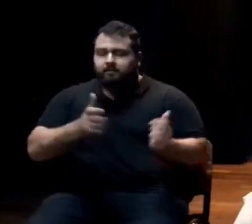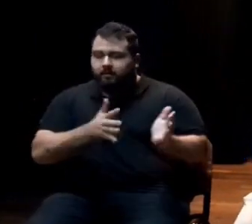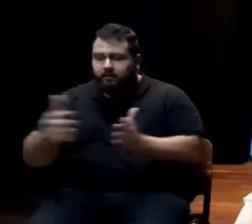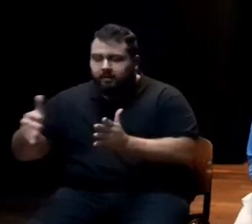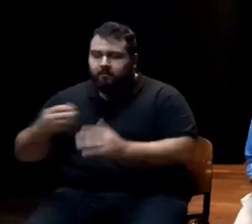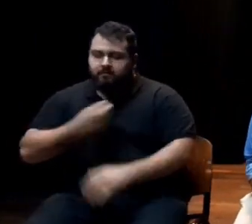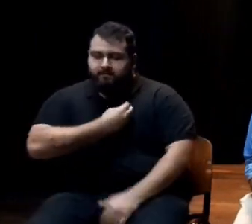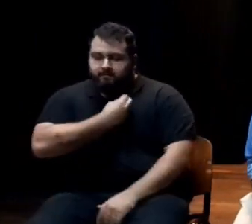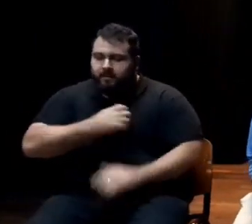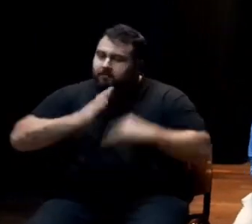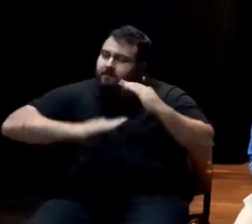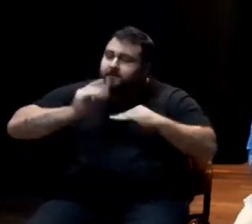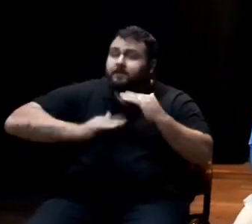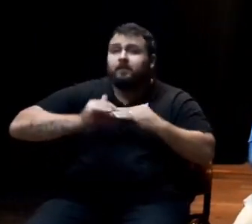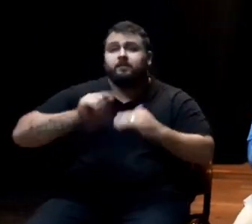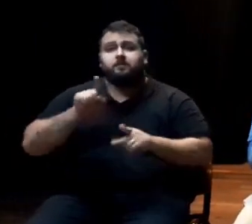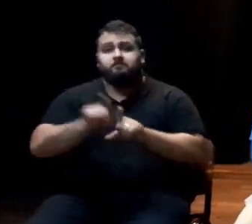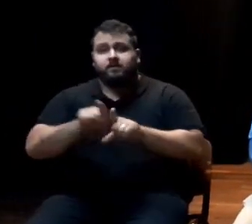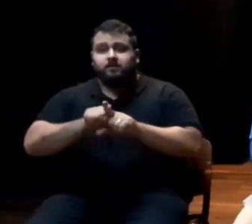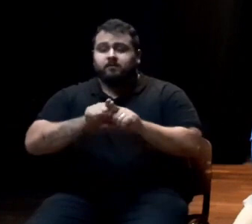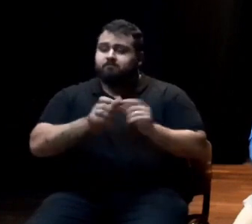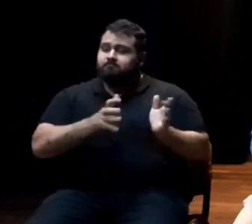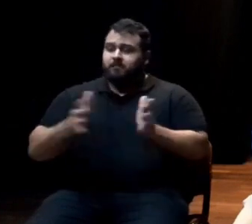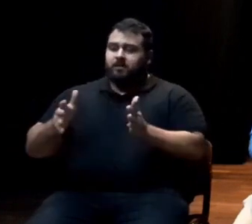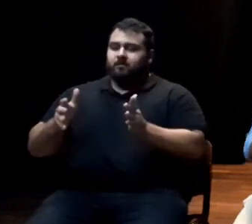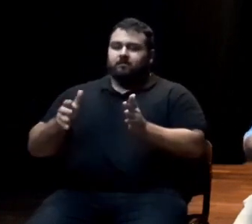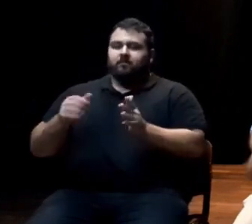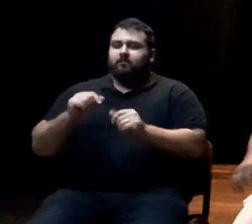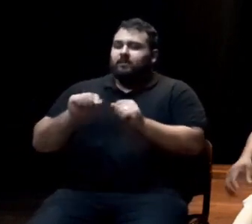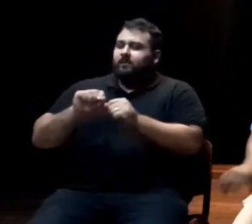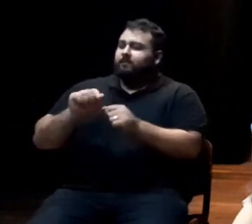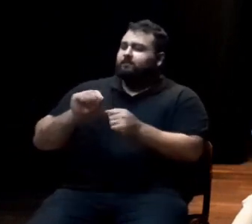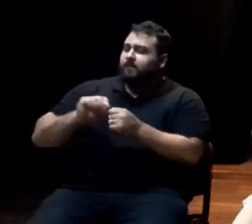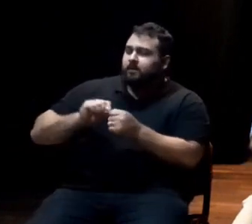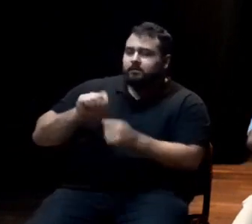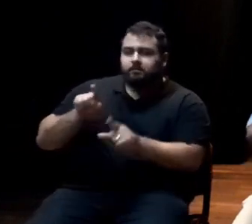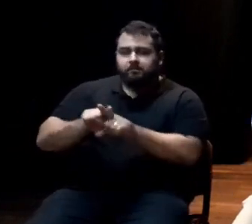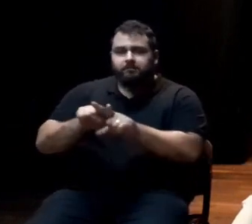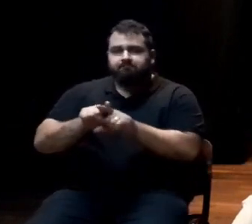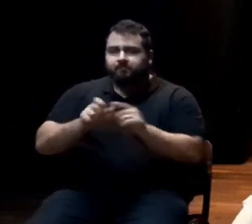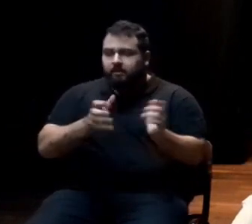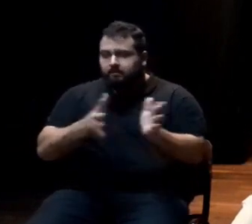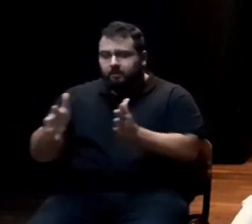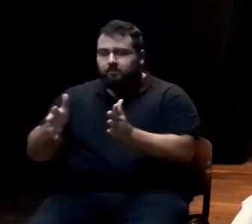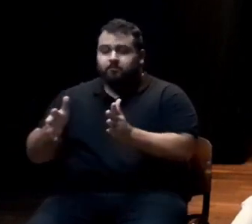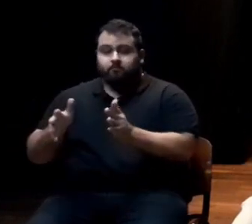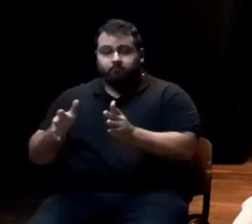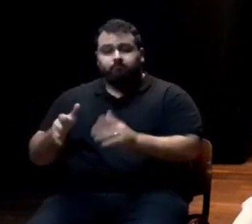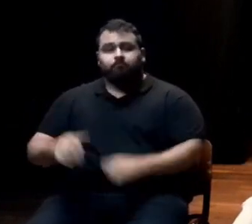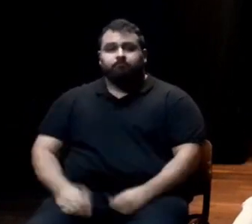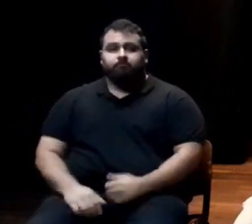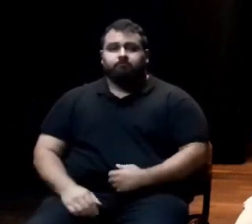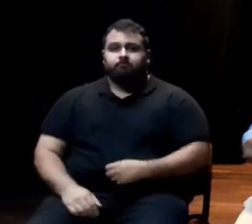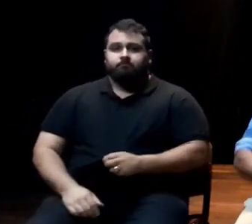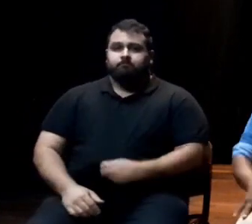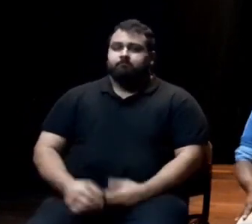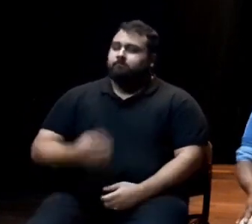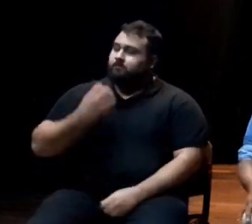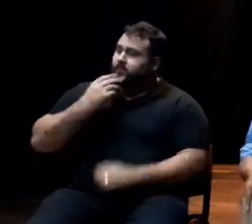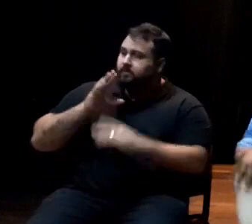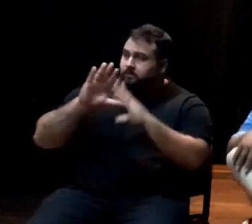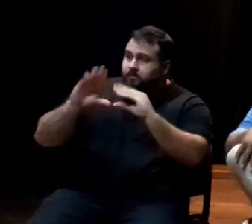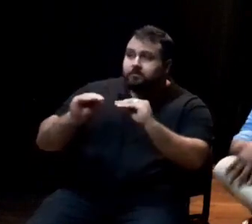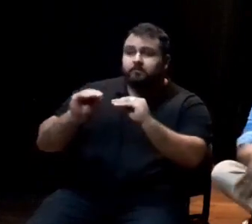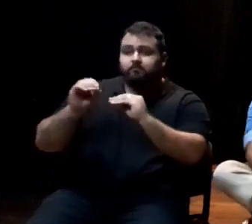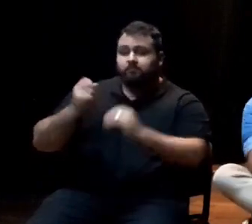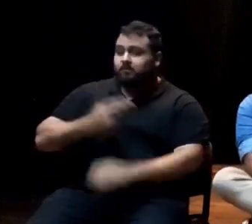para a galera ter uma noção da sua caminhada e também o que você tem feito esse tempo aí. Boa noite.